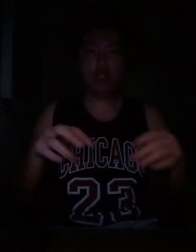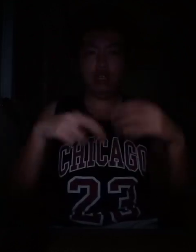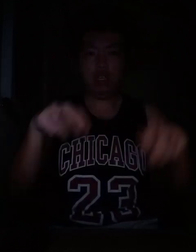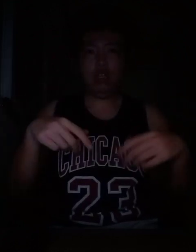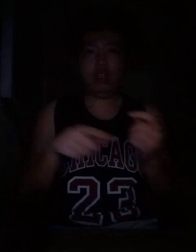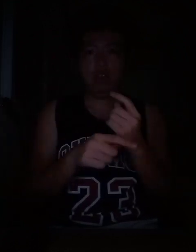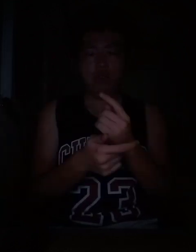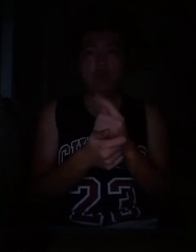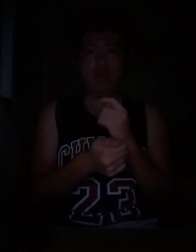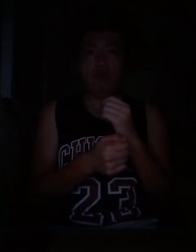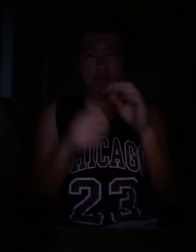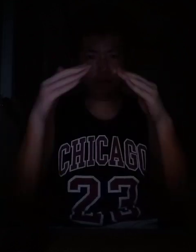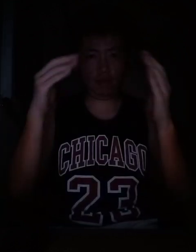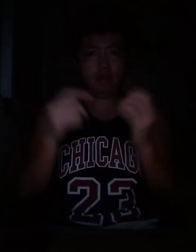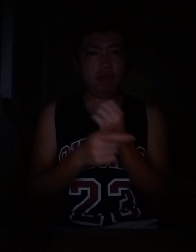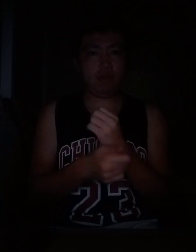것으로 전망됩니다.